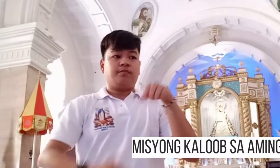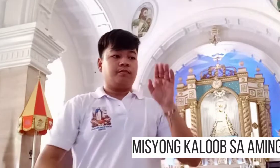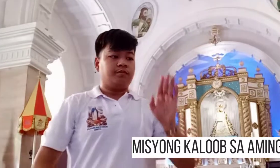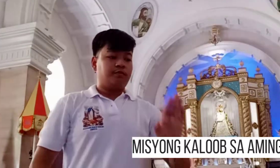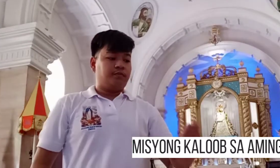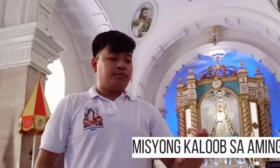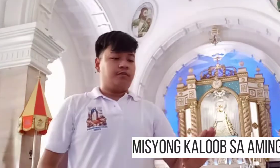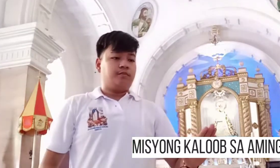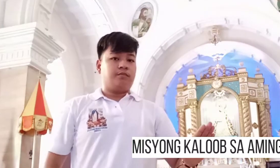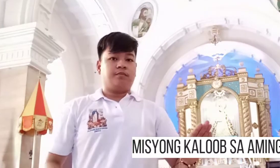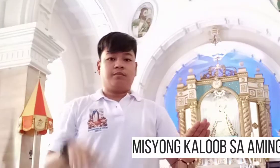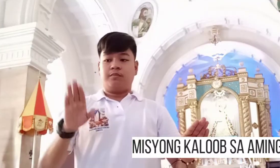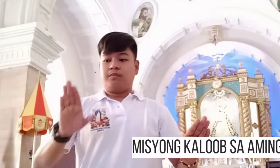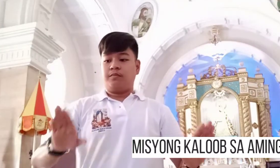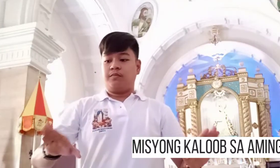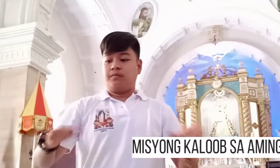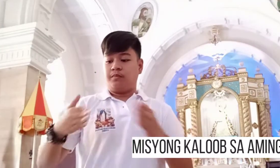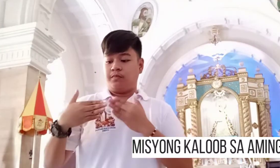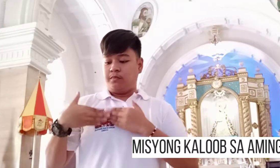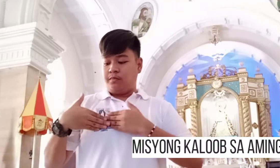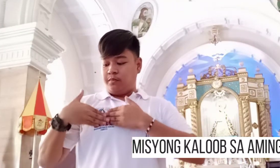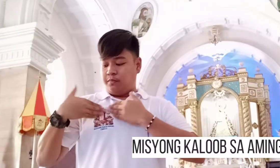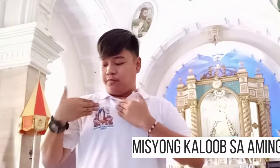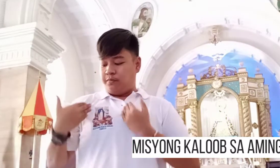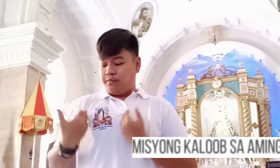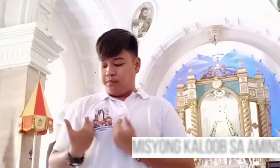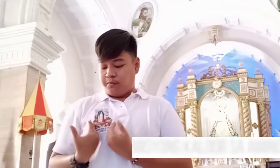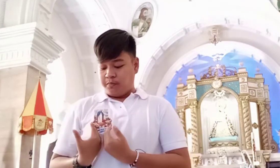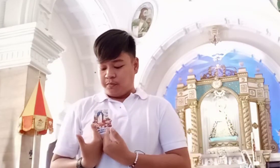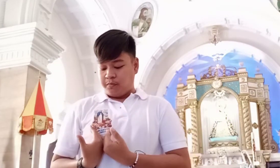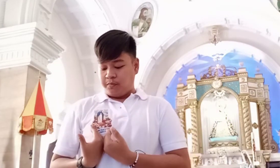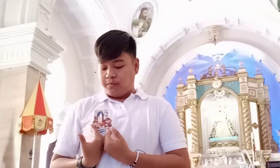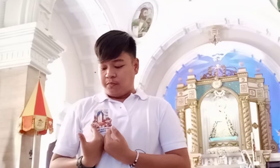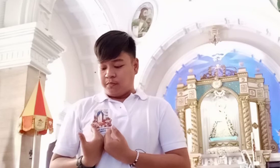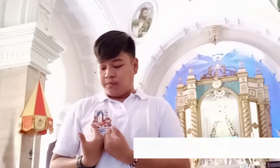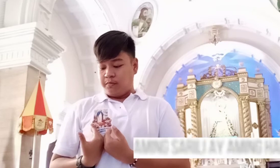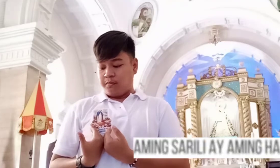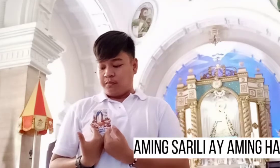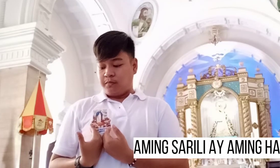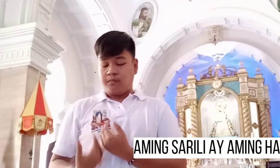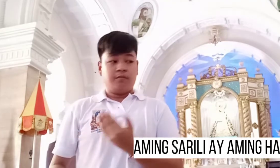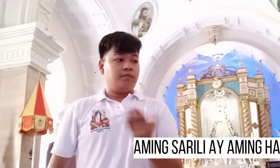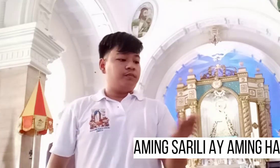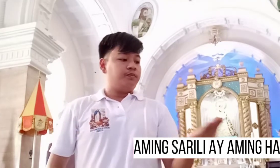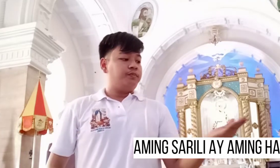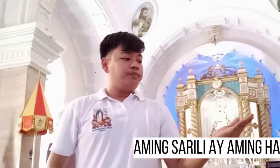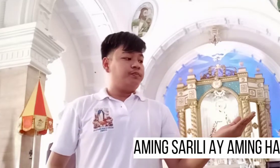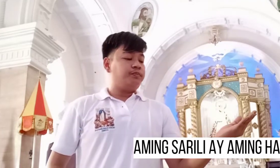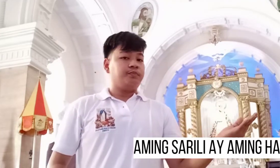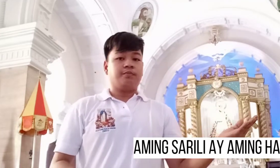Misyon, kaloob sa aming puso. Aming sarili ay aming